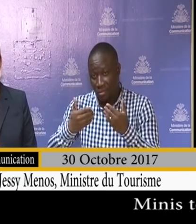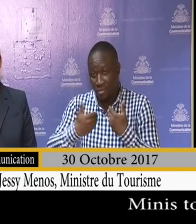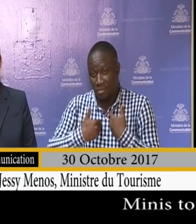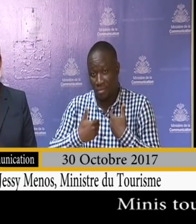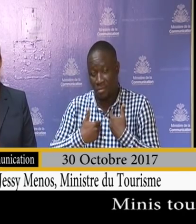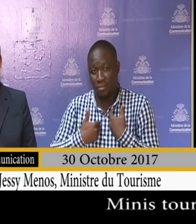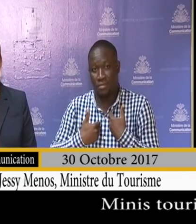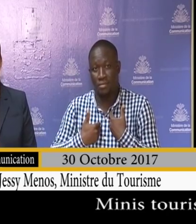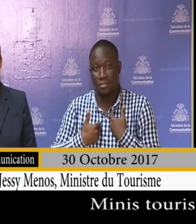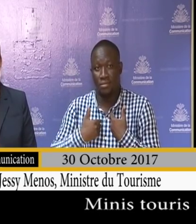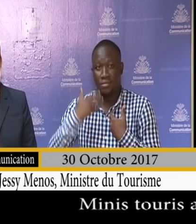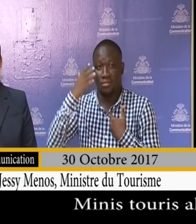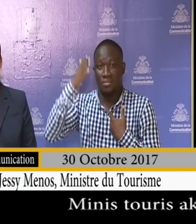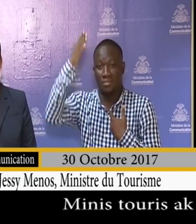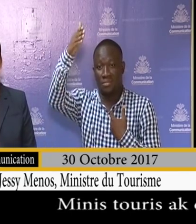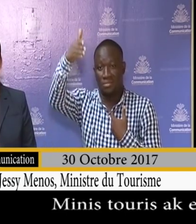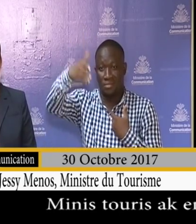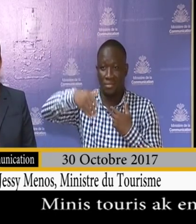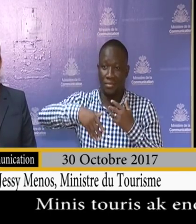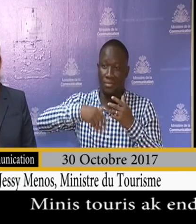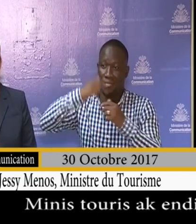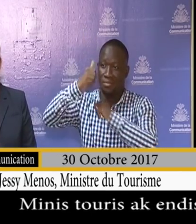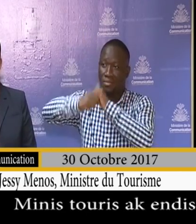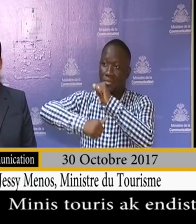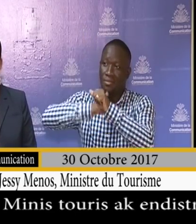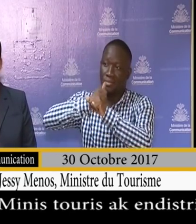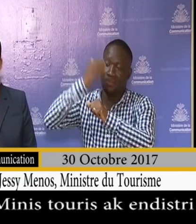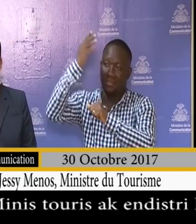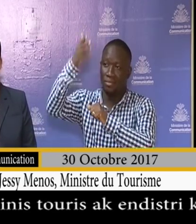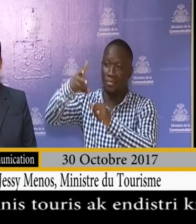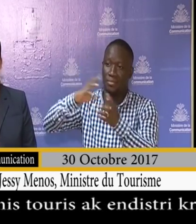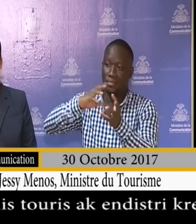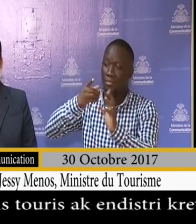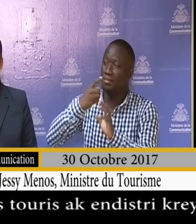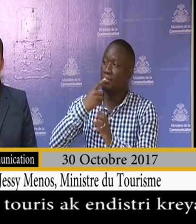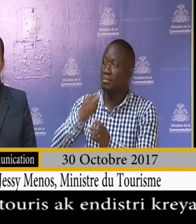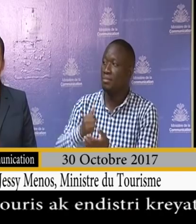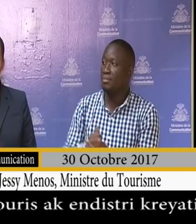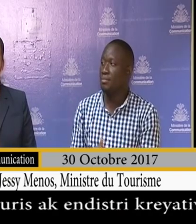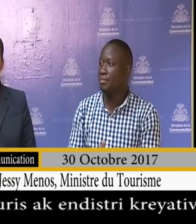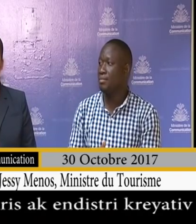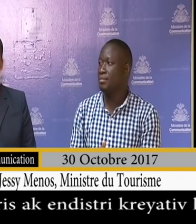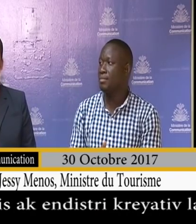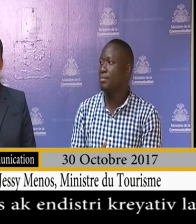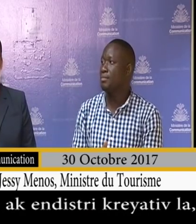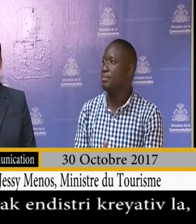que qui pourra le faire tout pour l'année prochaine, pour les prochaines années, parce que j'en ai toujours dit, hein, et